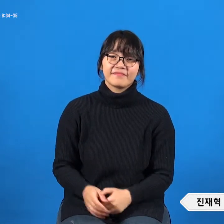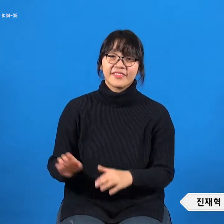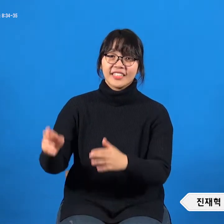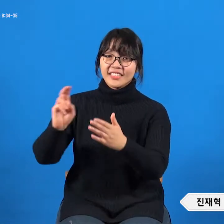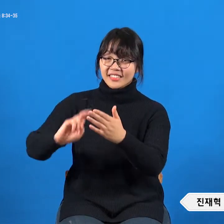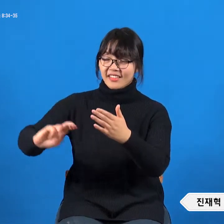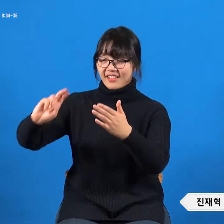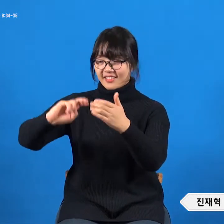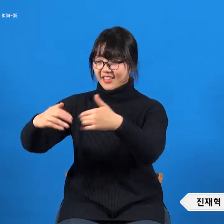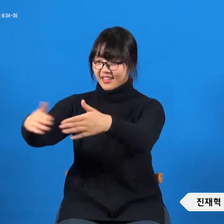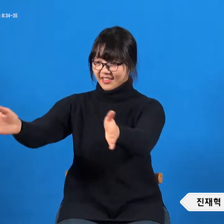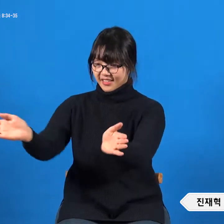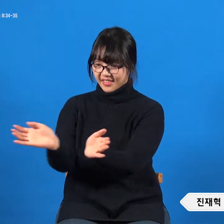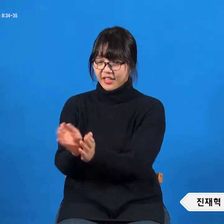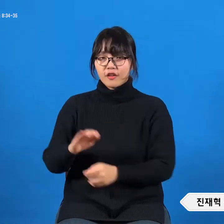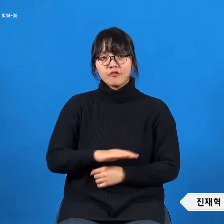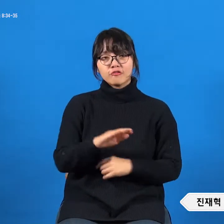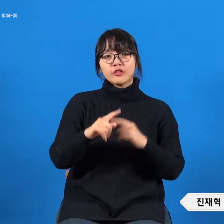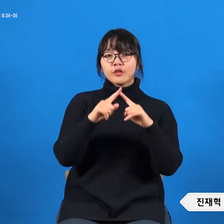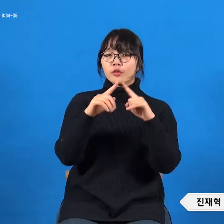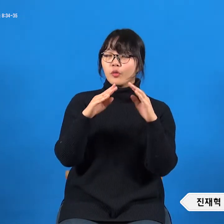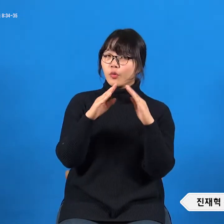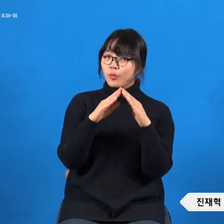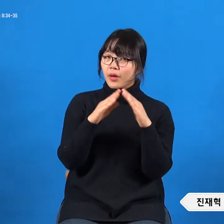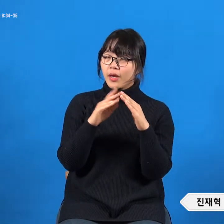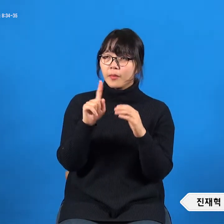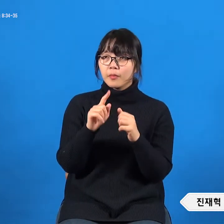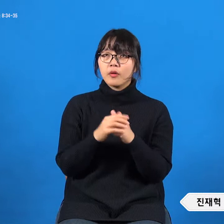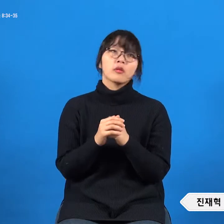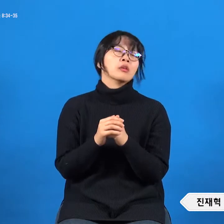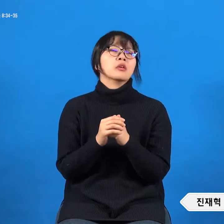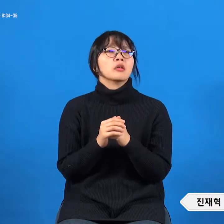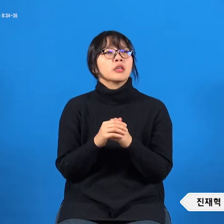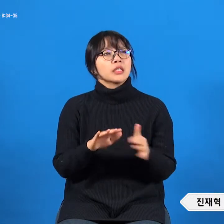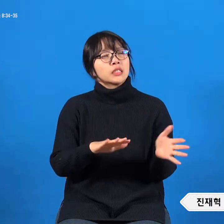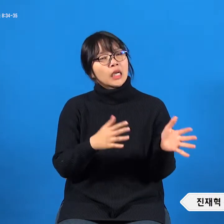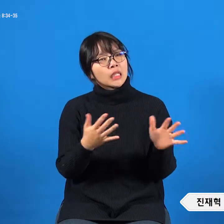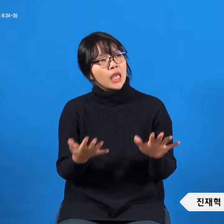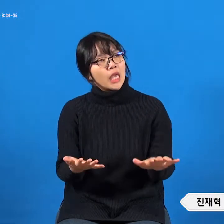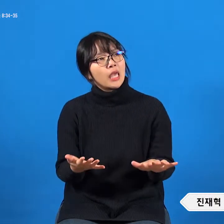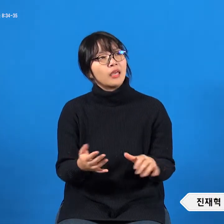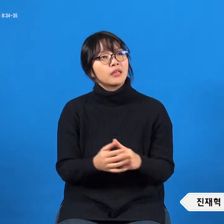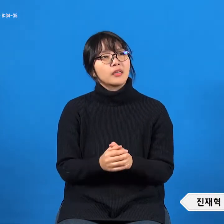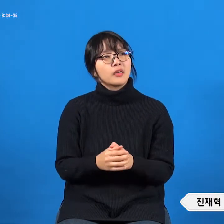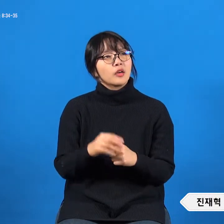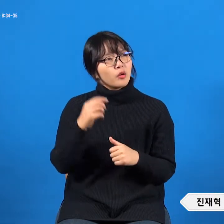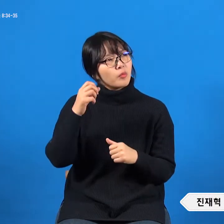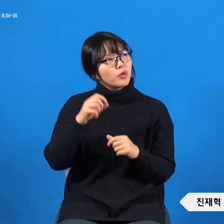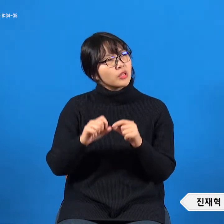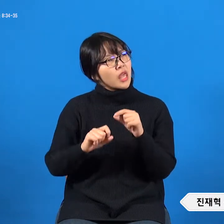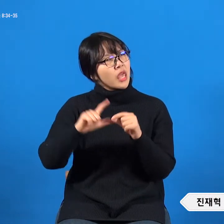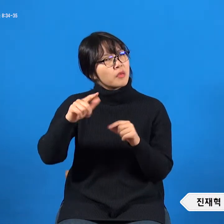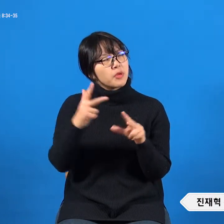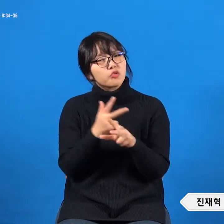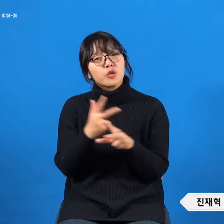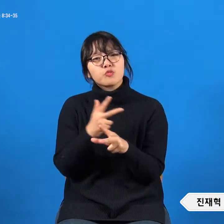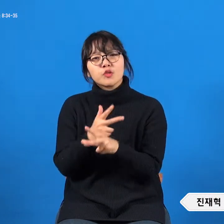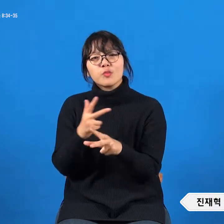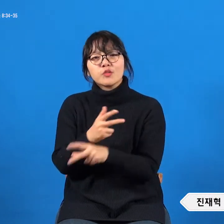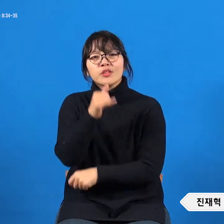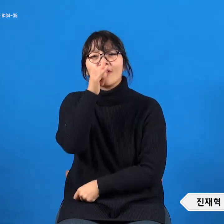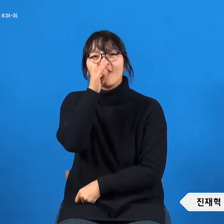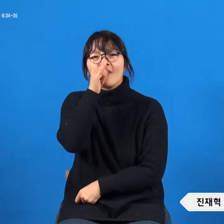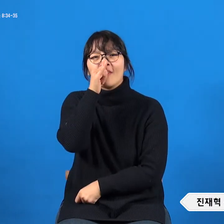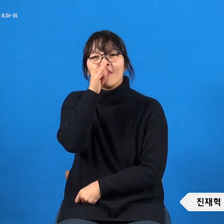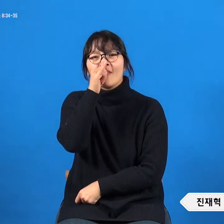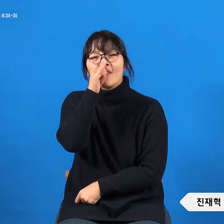경조 성가대는 저희 교회에 매번 있는 주간 장례, 얼마나 거의 매일 있다시피 하는 이 장례